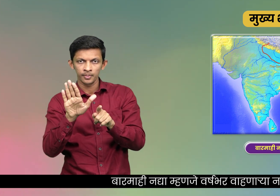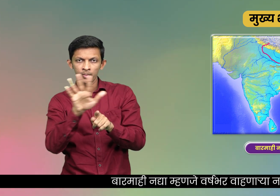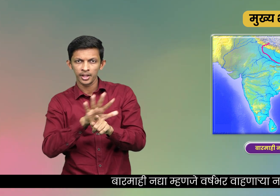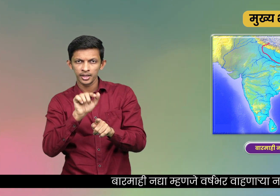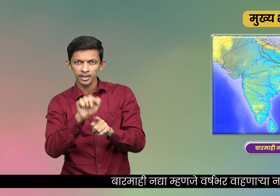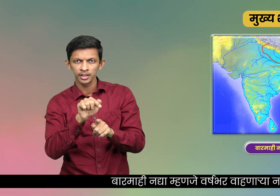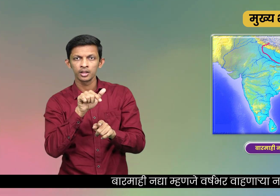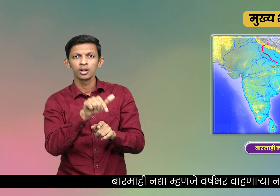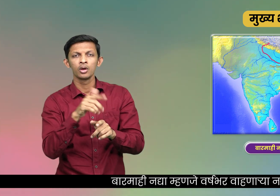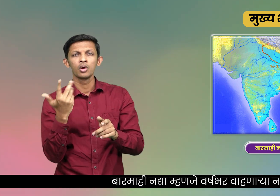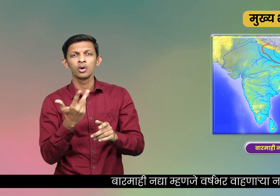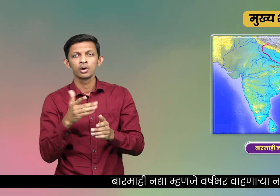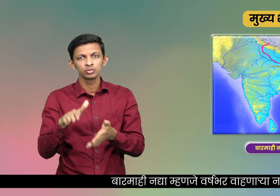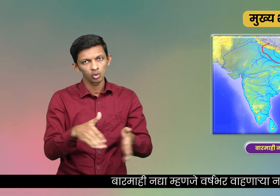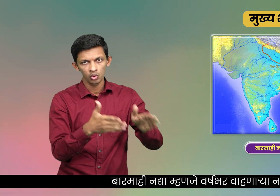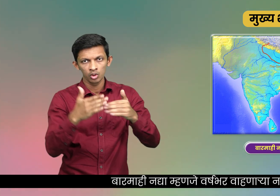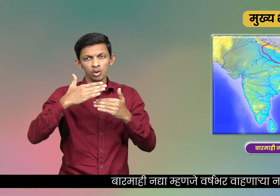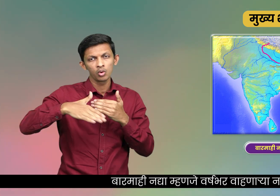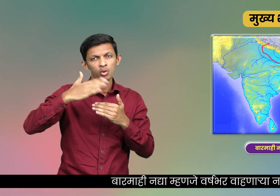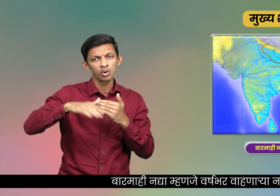बारमाही नद्या म्हणजे वर्षभर वाहणाऱ्या नद्या.